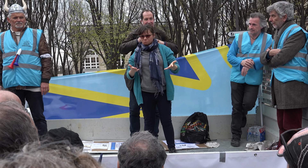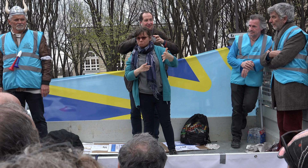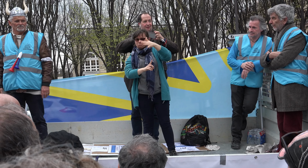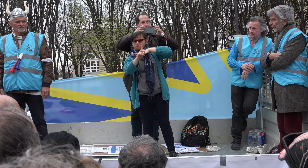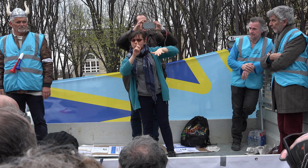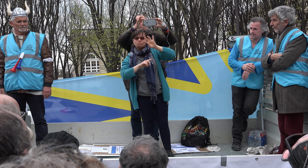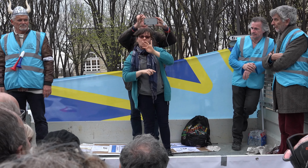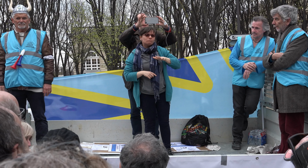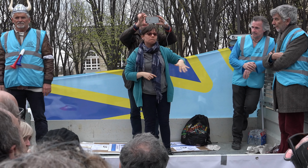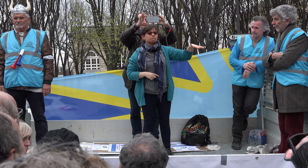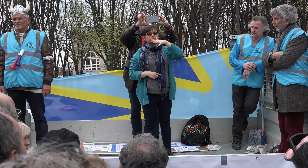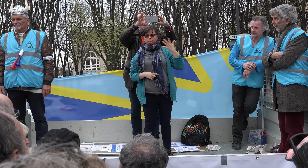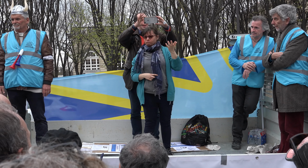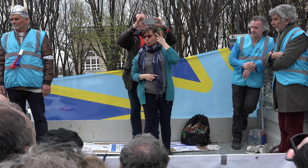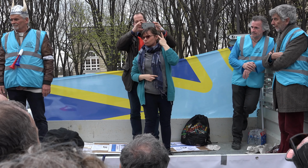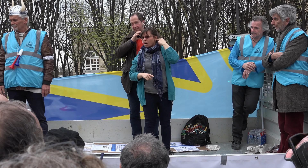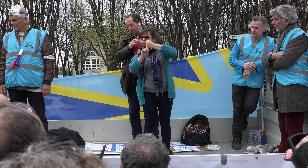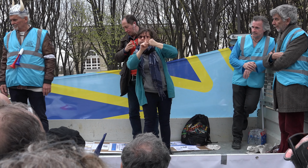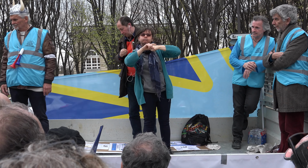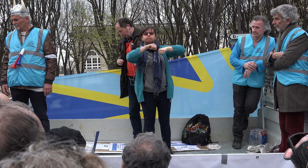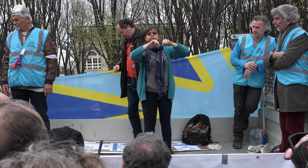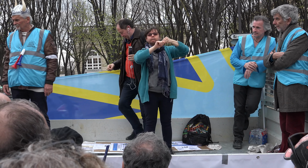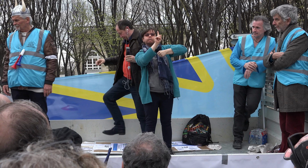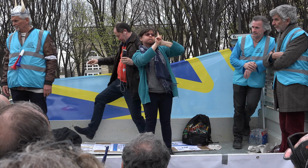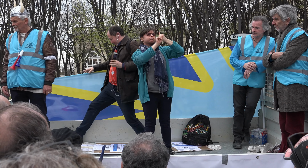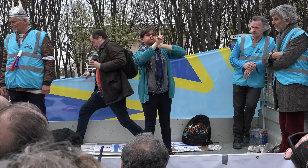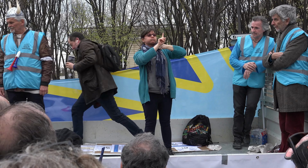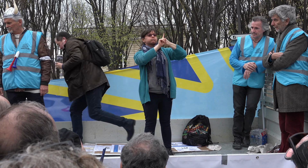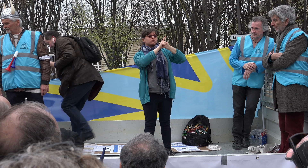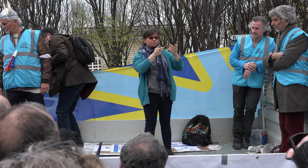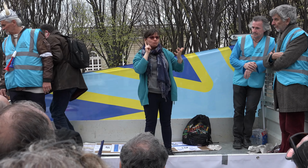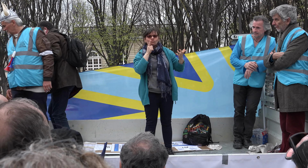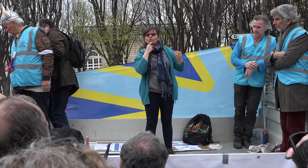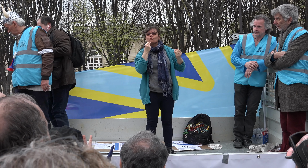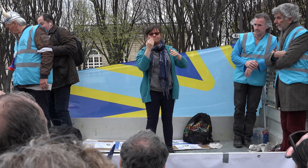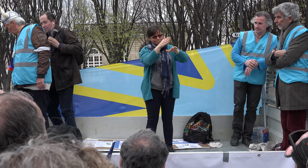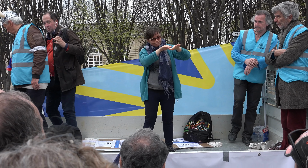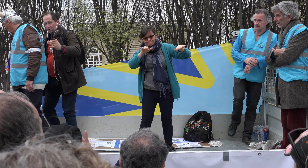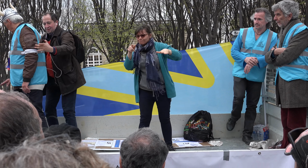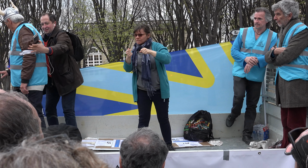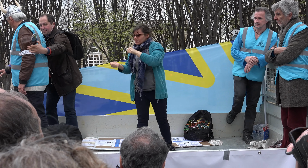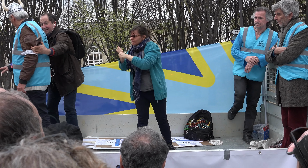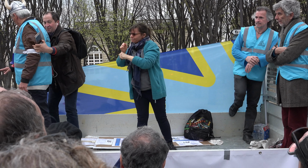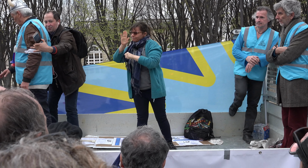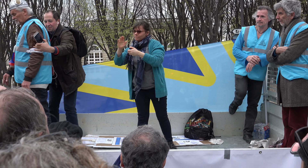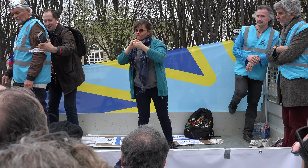avons choisi de les rassembler au sein de ce réseau et de nous battre comme vous pour l'accessibilité,